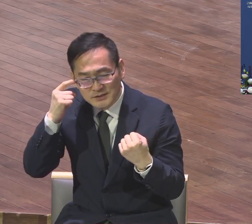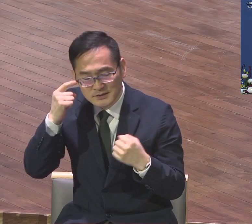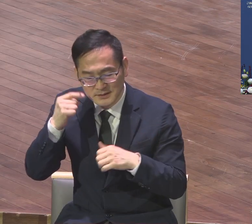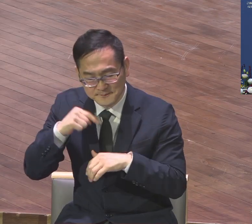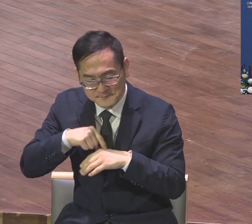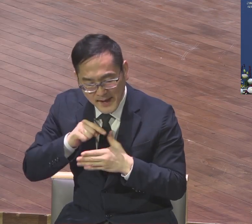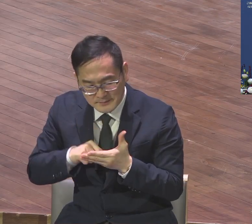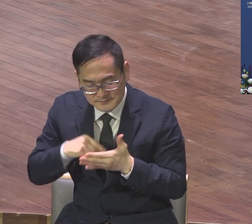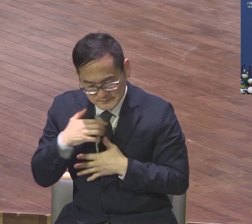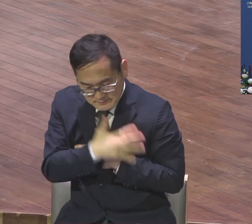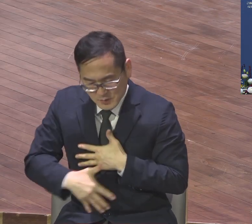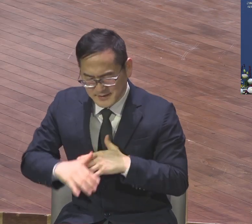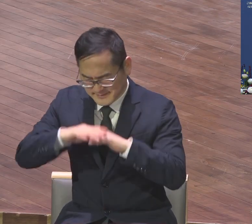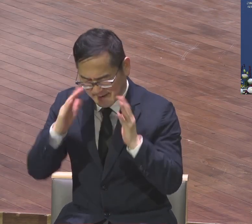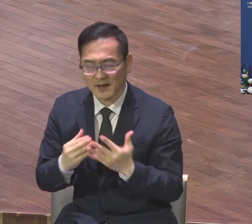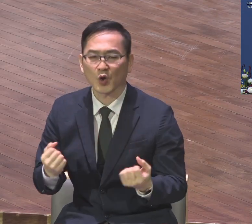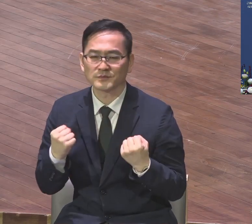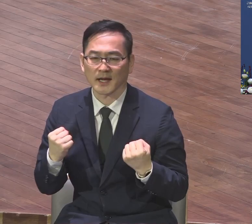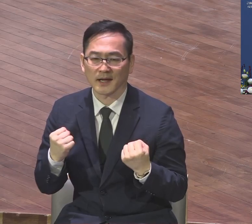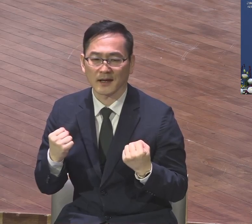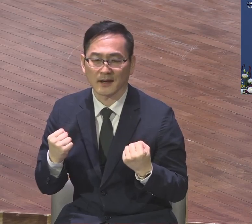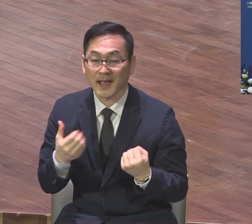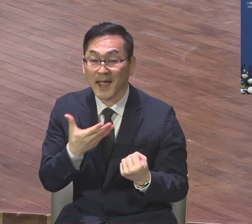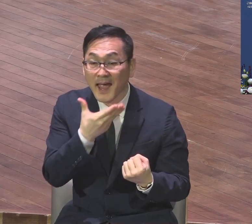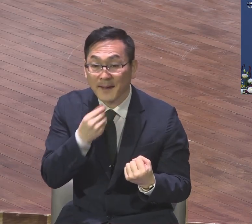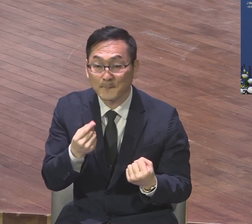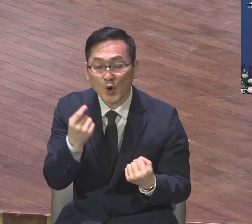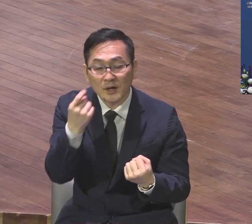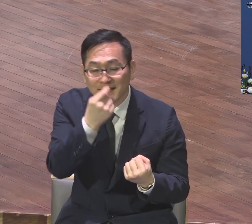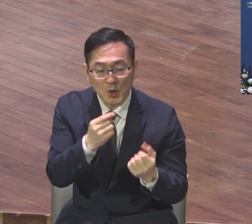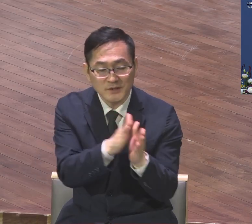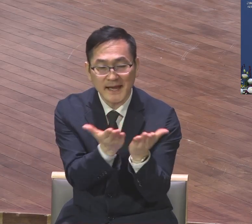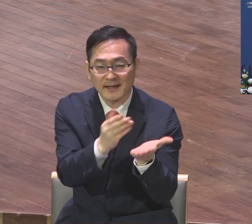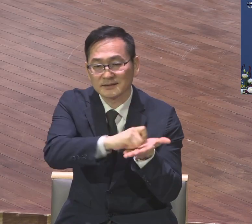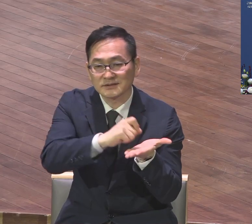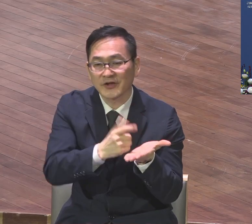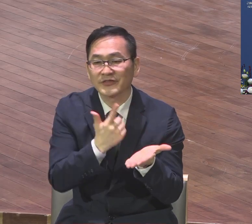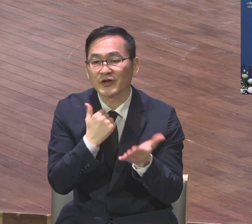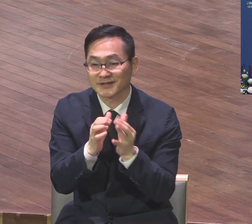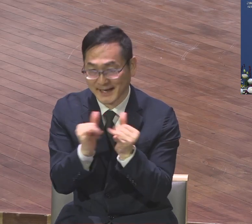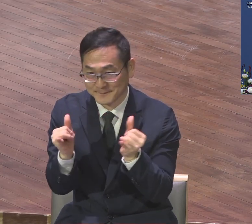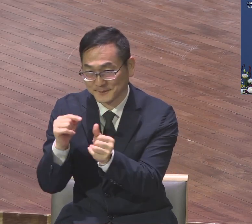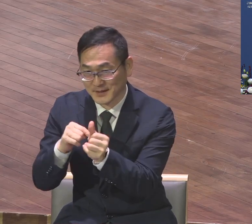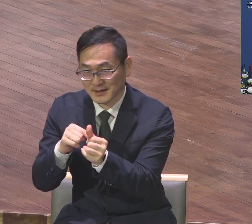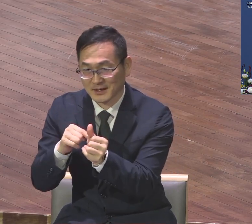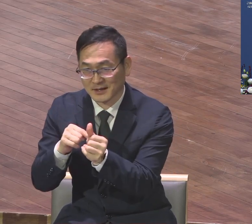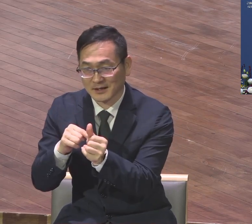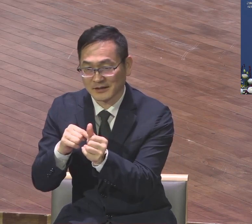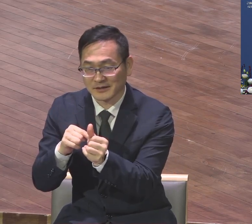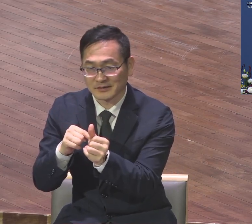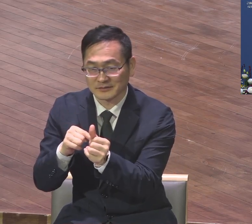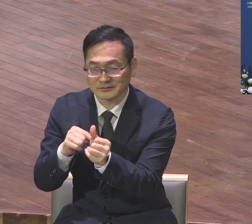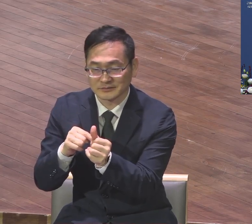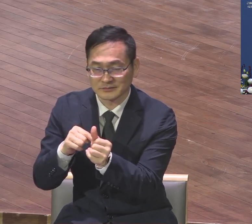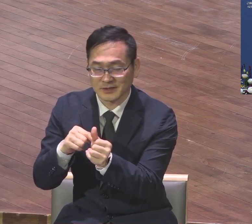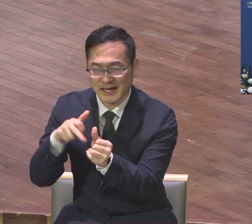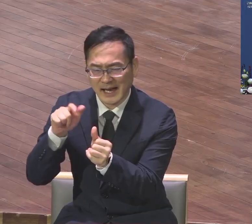신체적으로 건강합니다. 행복론이라는 책을 쓴 유명한 스위스 사상가 칼 힐티가 이런 말을